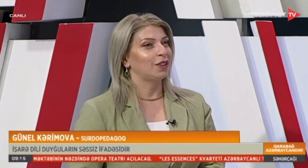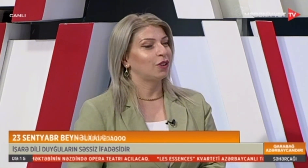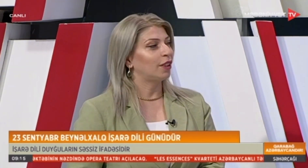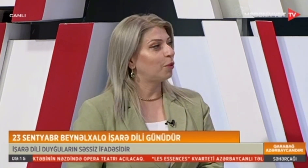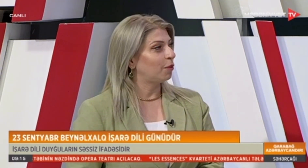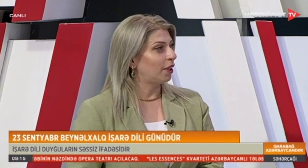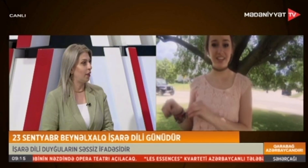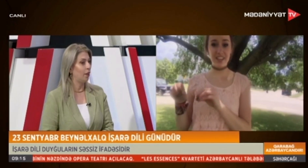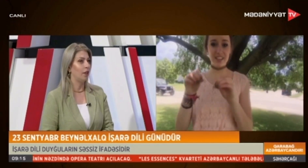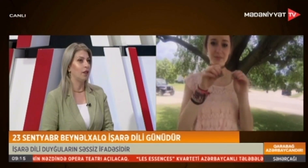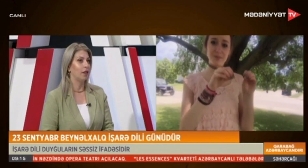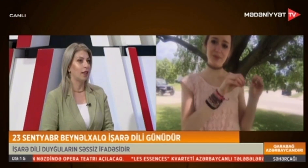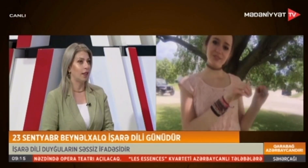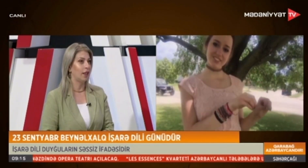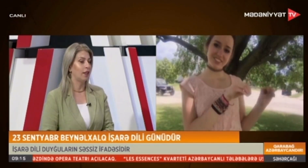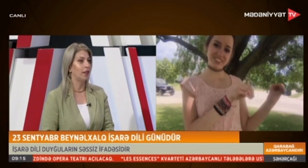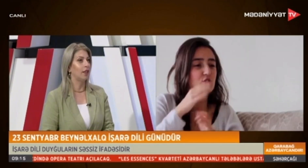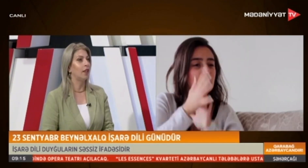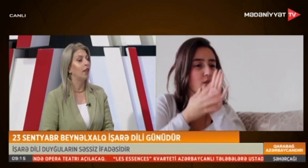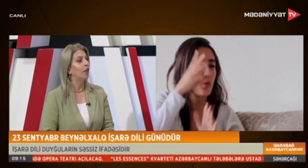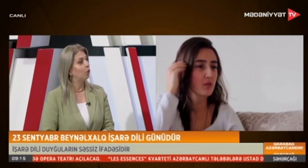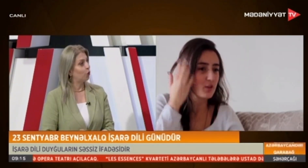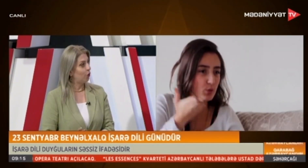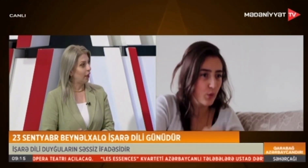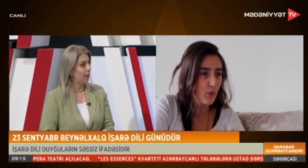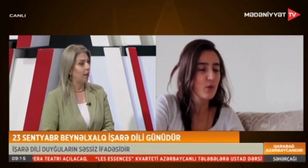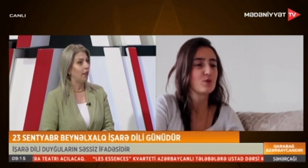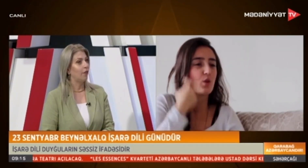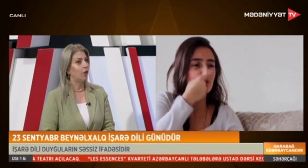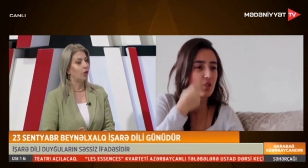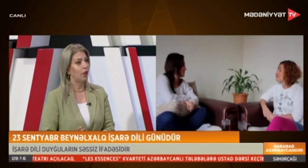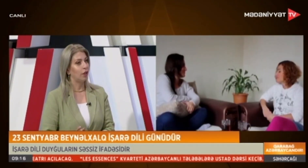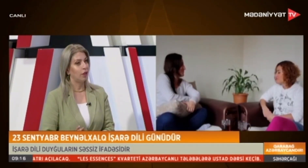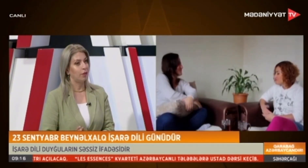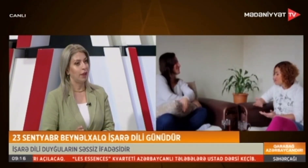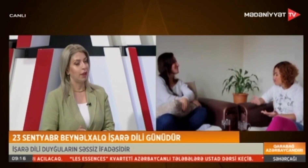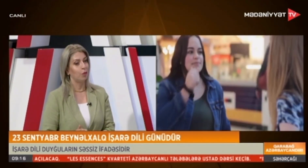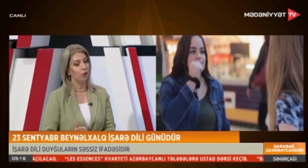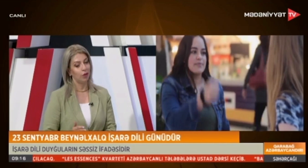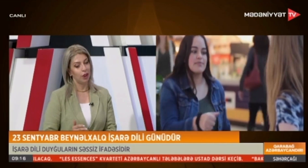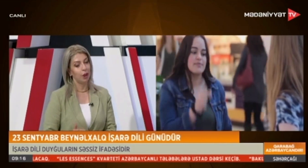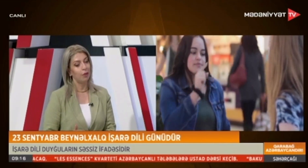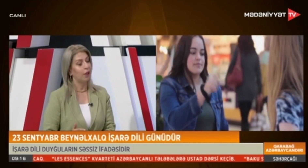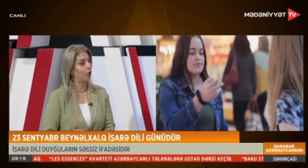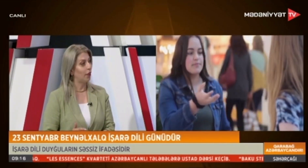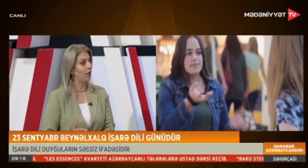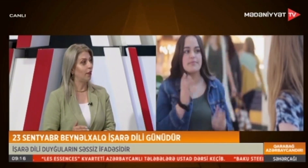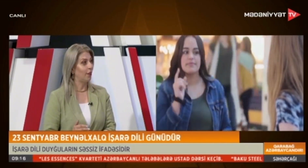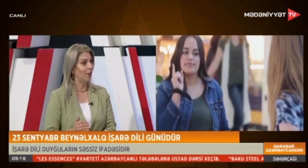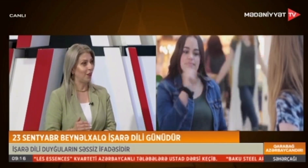ildə BMT-nin qərarına əsasən bu günü qeyd edirlər və orada, belə deyim, bu eşitmə məhdudiyyətli, indi lalkar